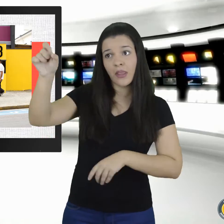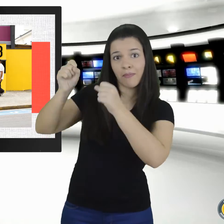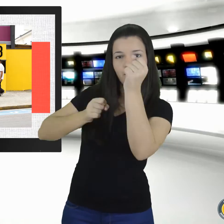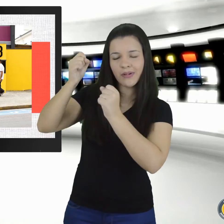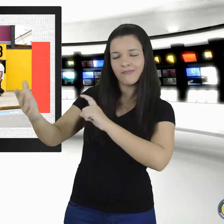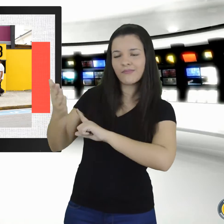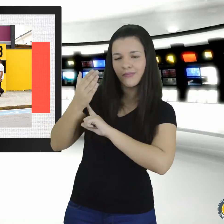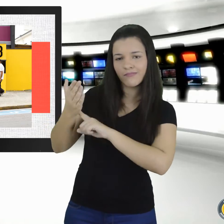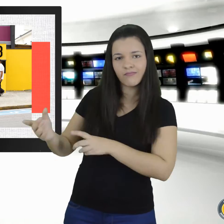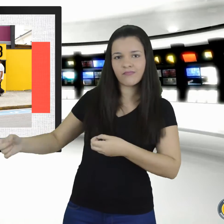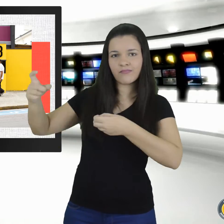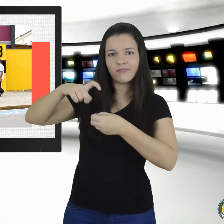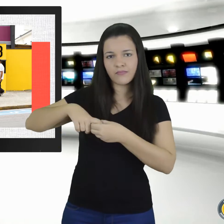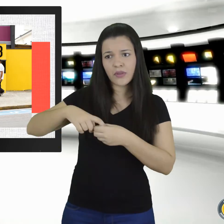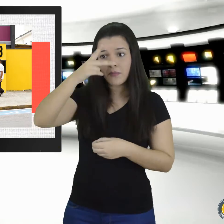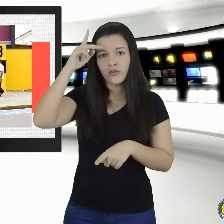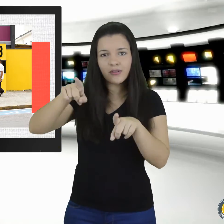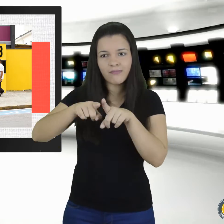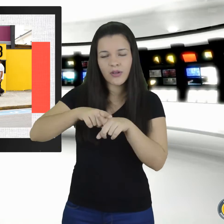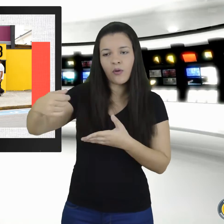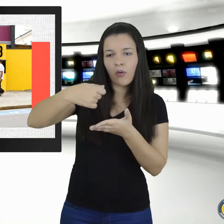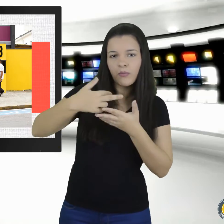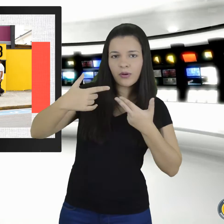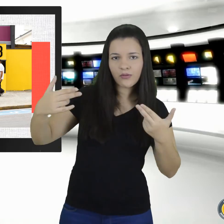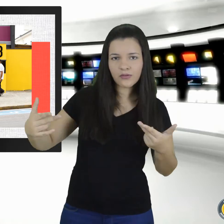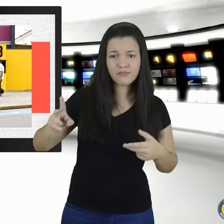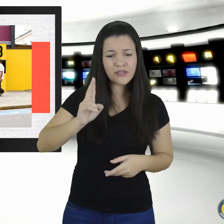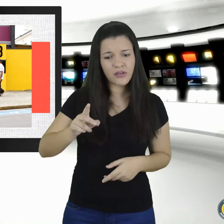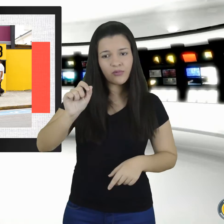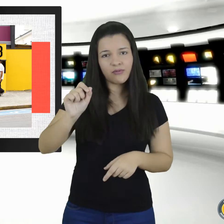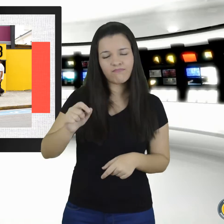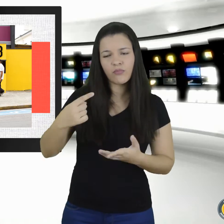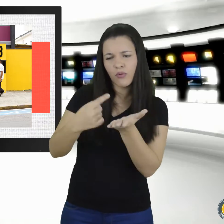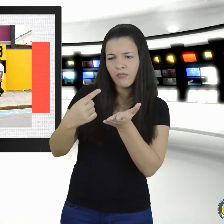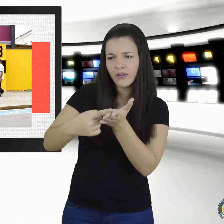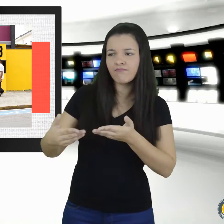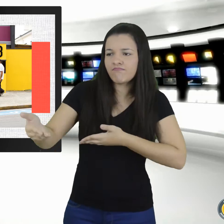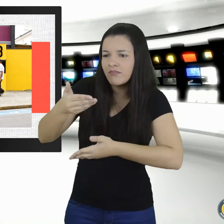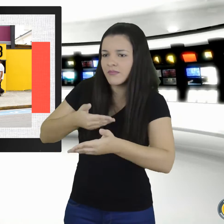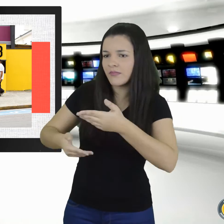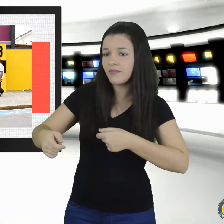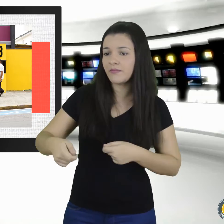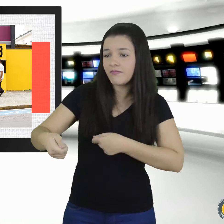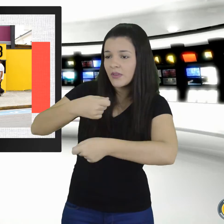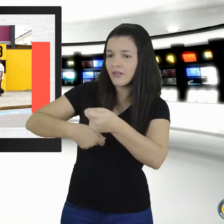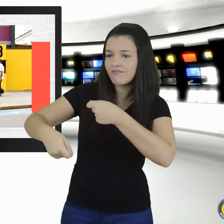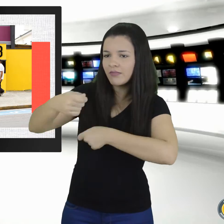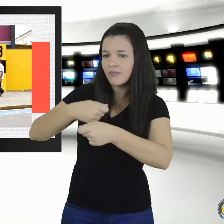visual, empresas parceiras e clientes comerciais. Negociamos e ajustamos